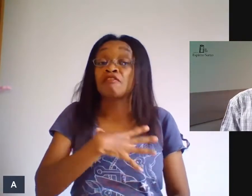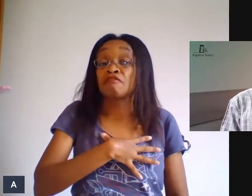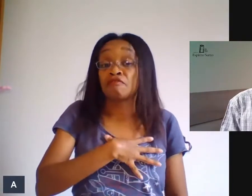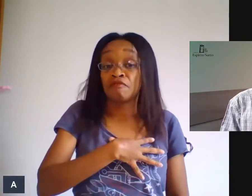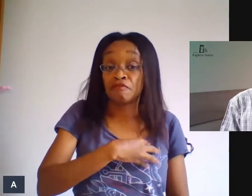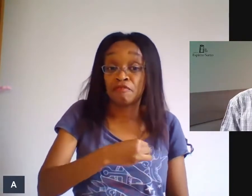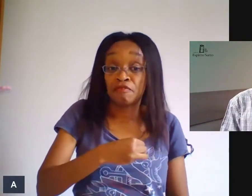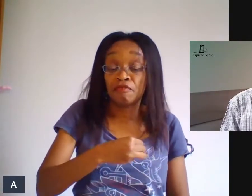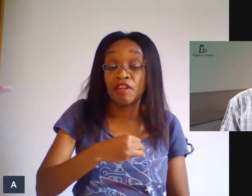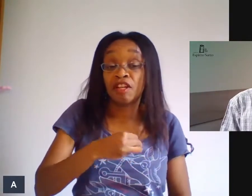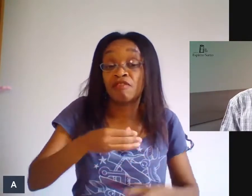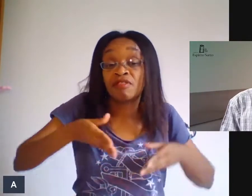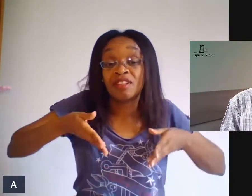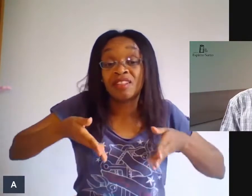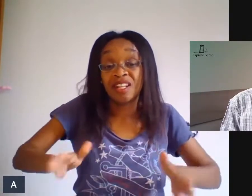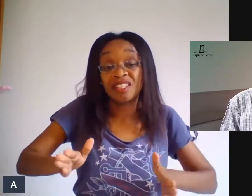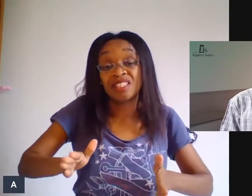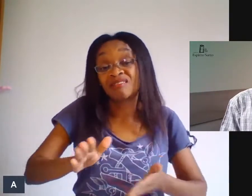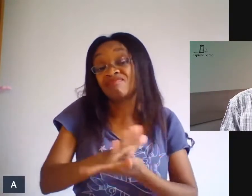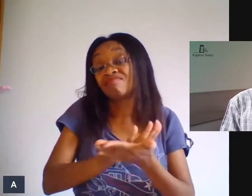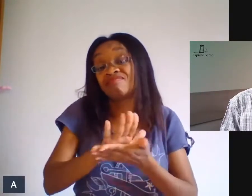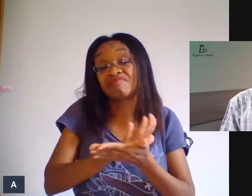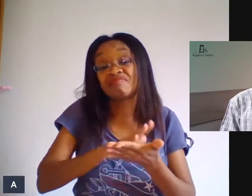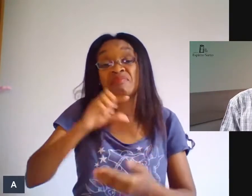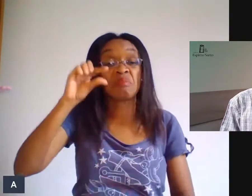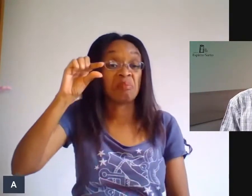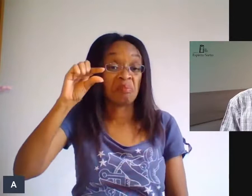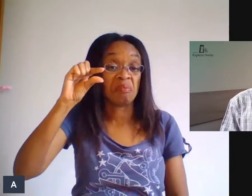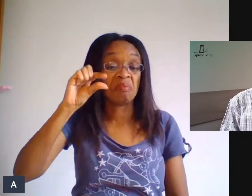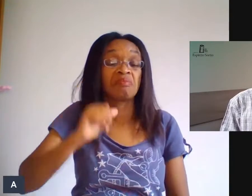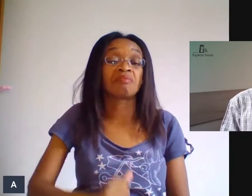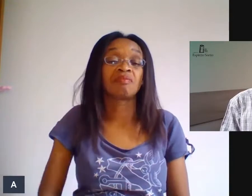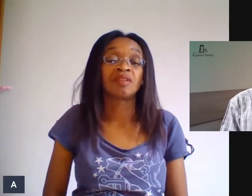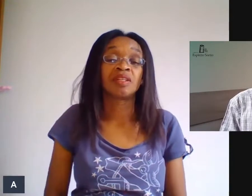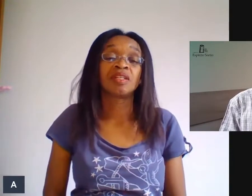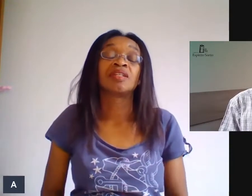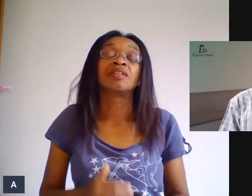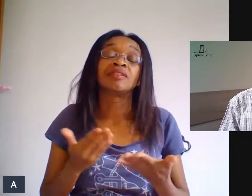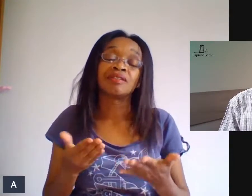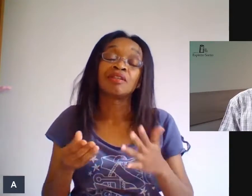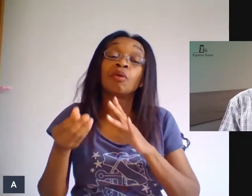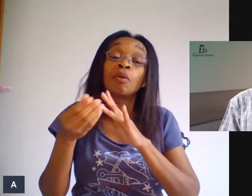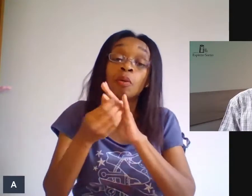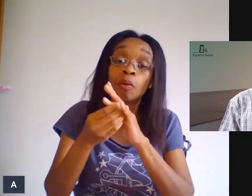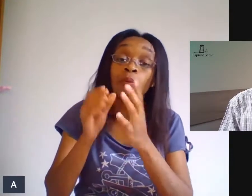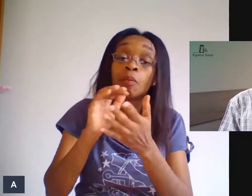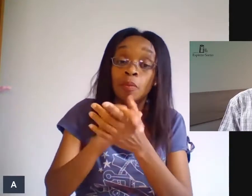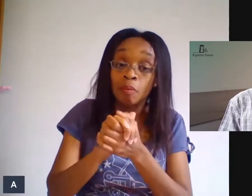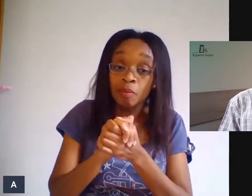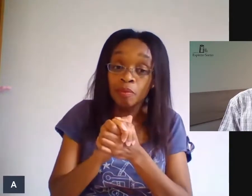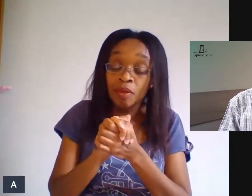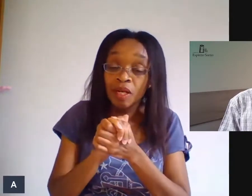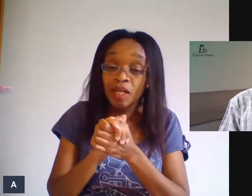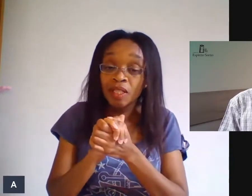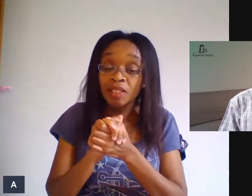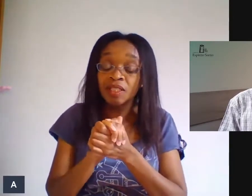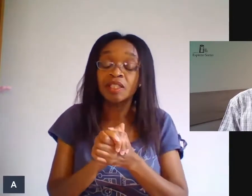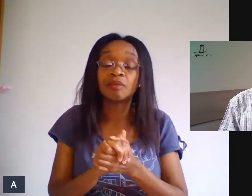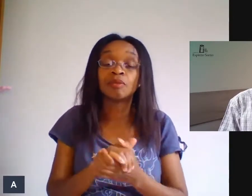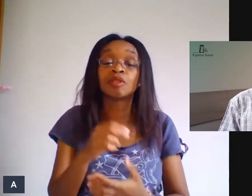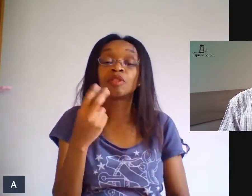O matrimônio concluído e consumado entre os batizados não pode